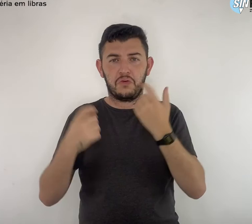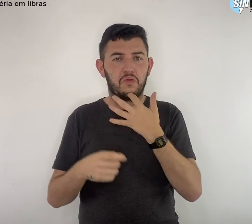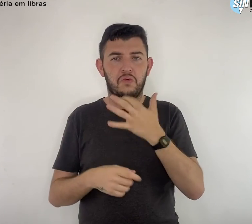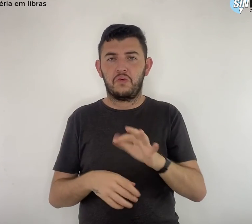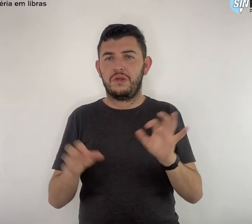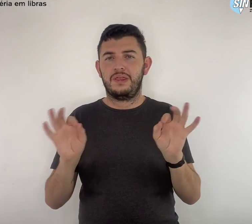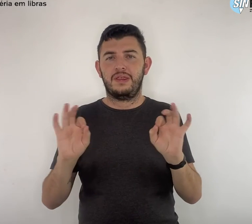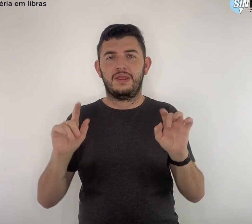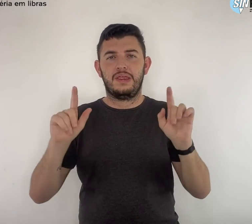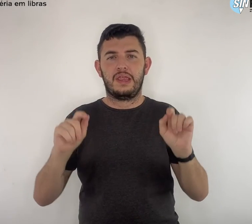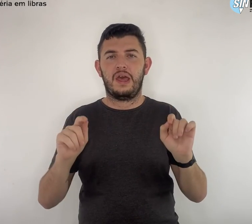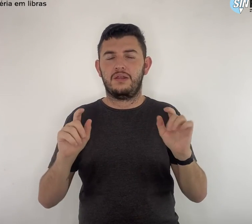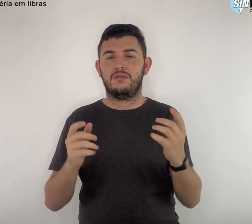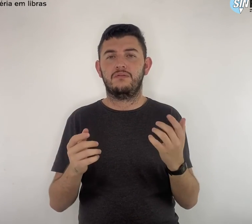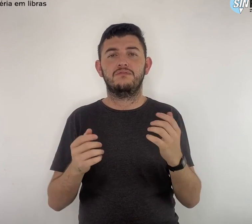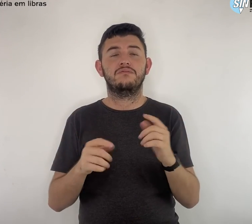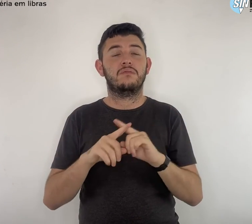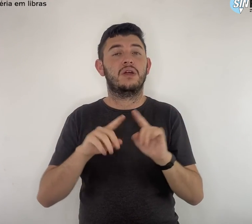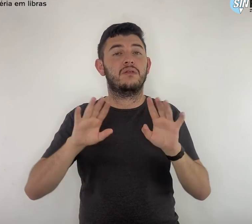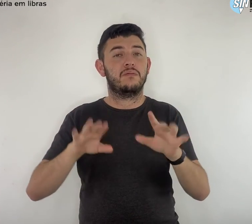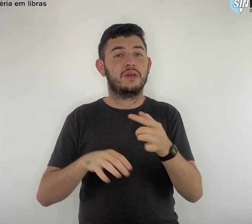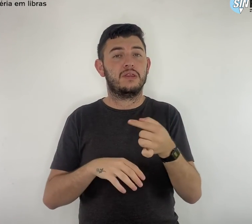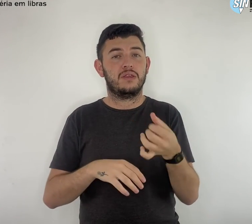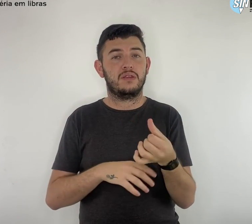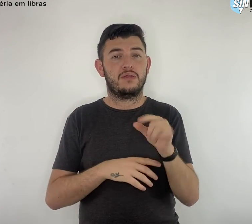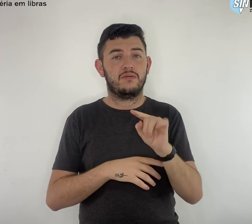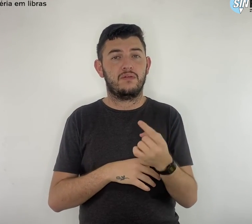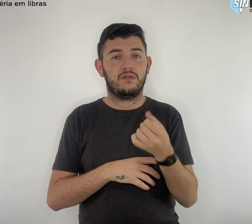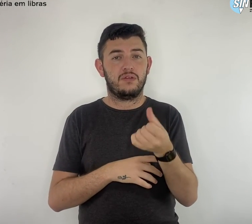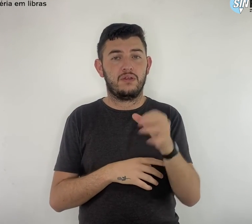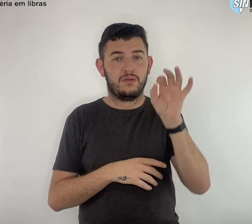e agressor não se conheciam. Em